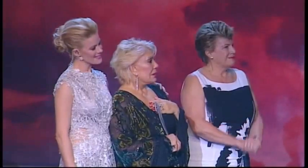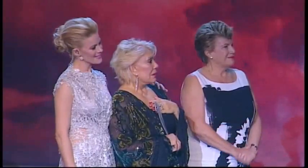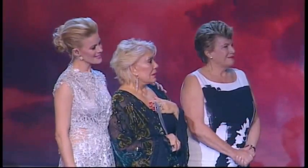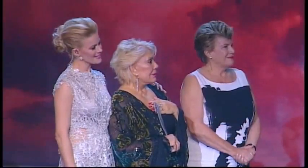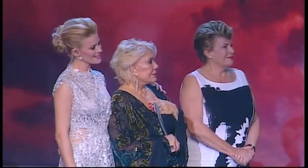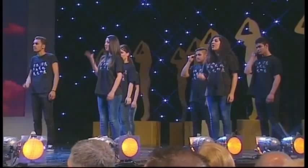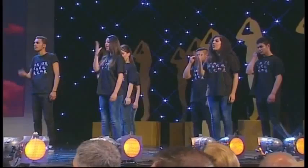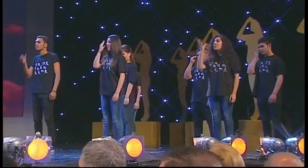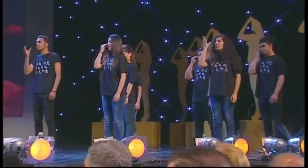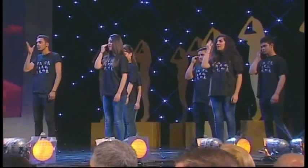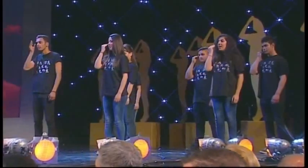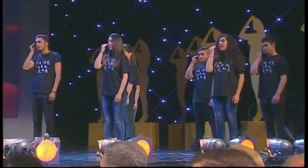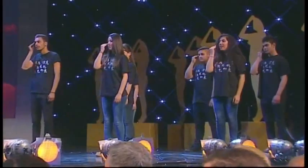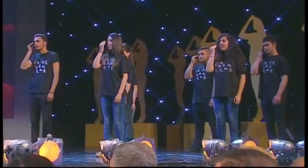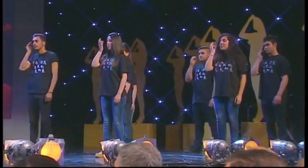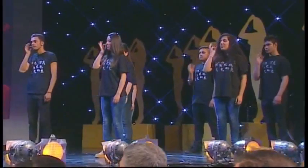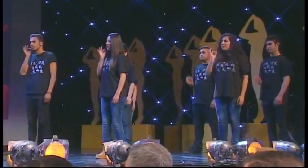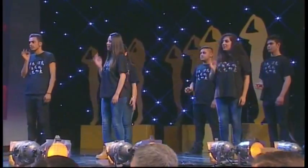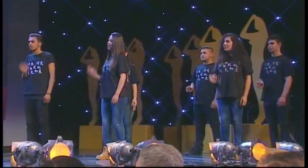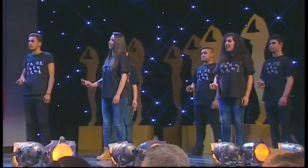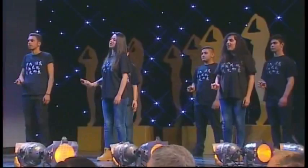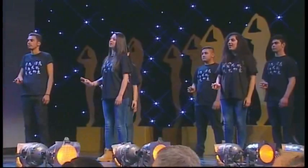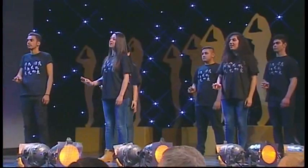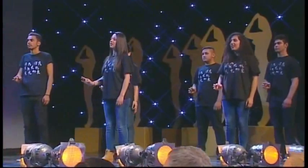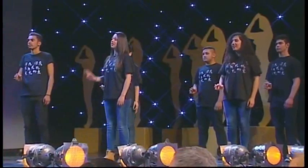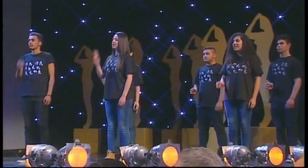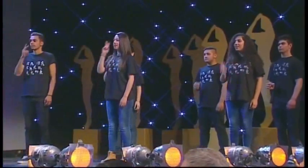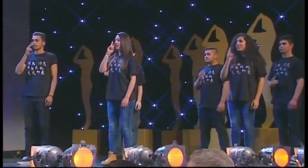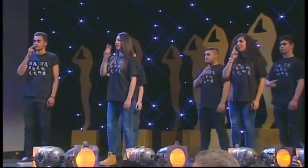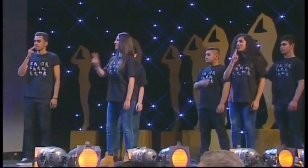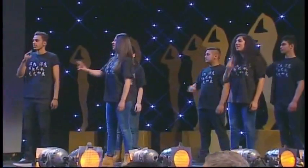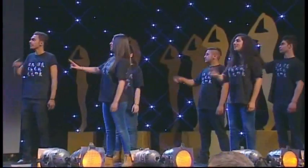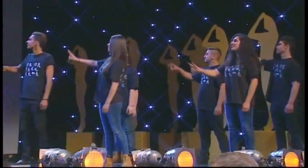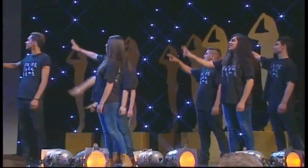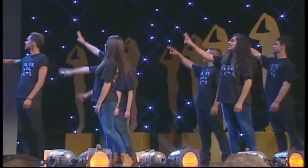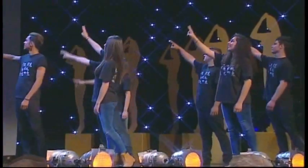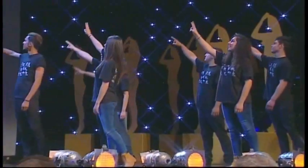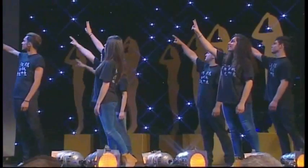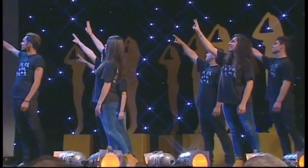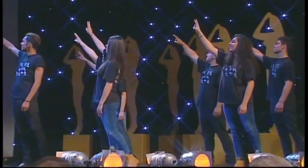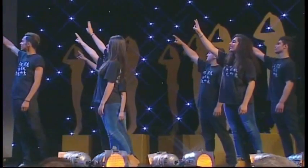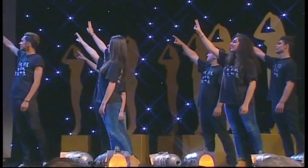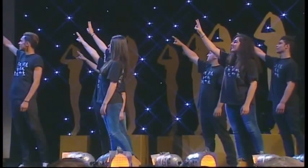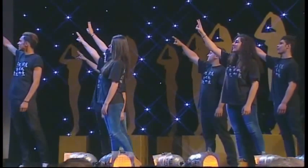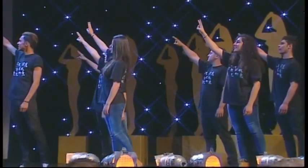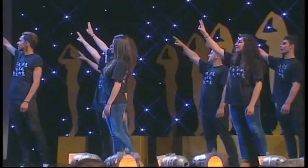Εγώ έχω μάθει πάντα να κοιτάω ψηλά.